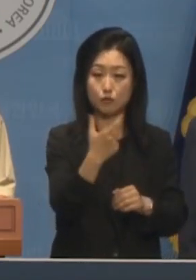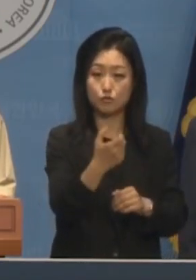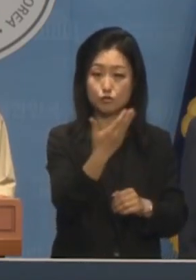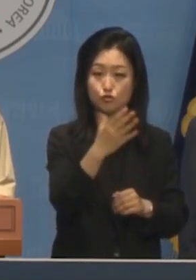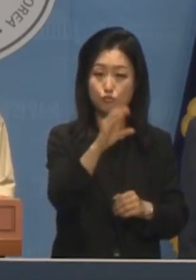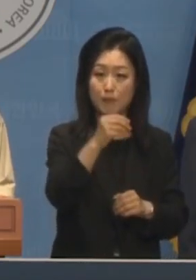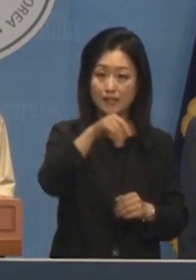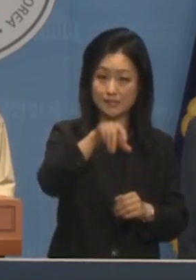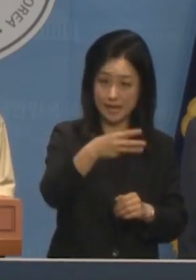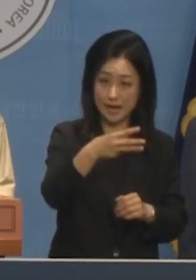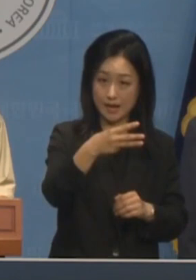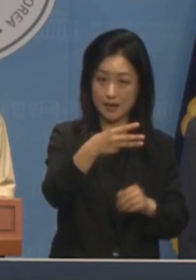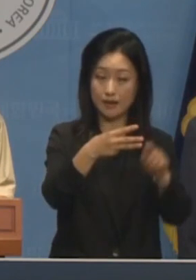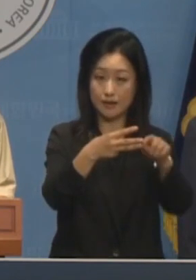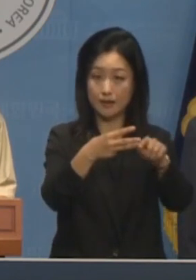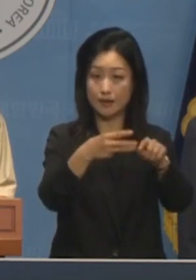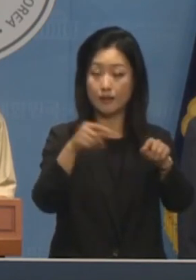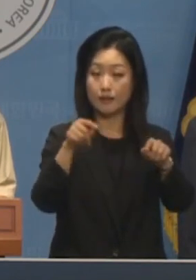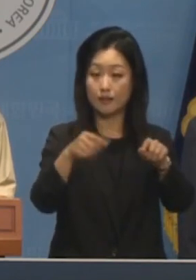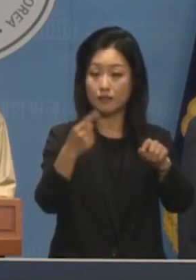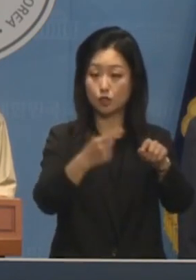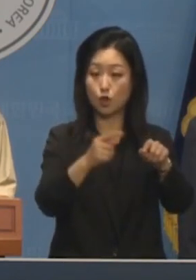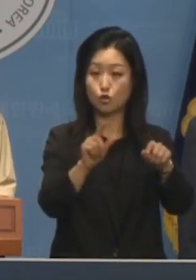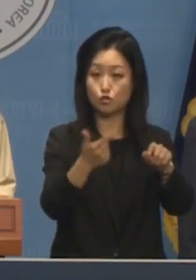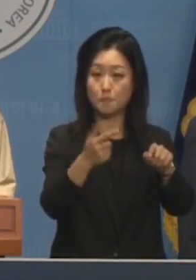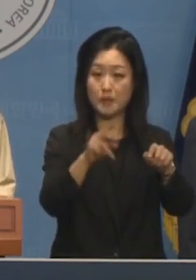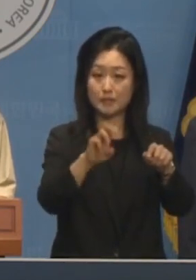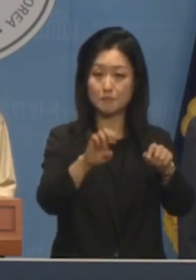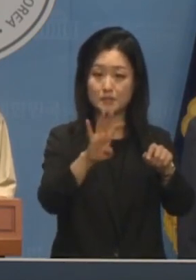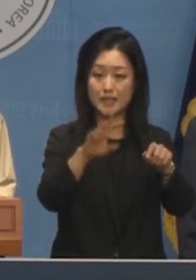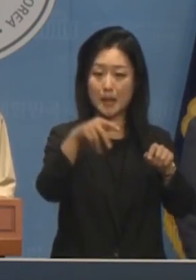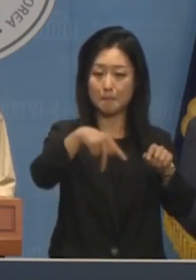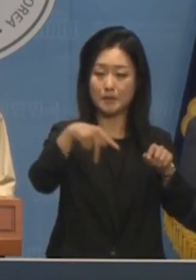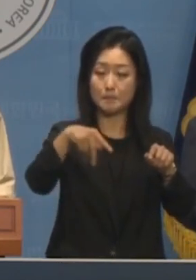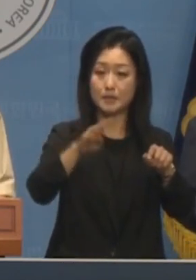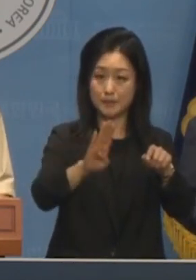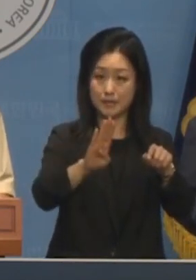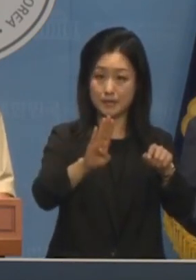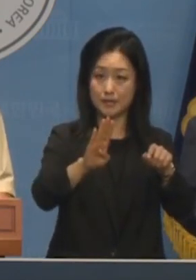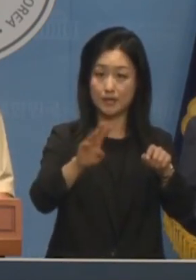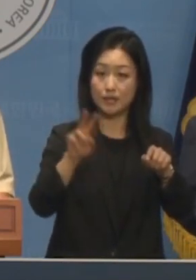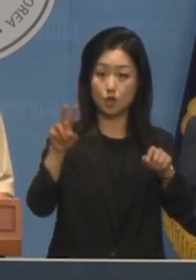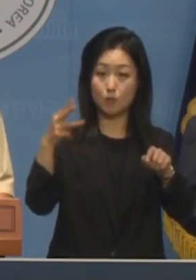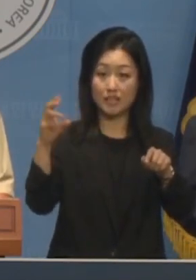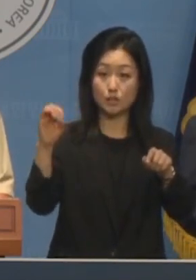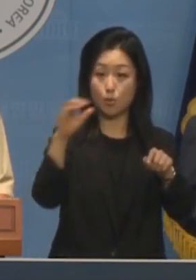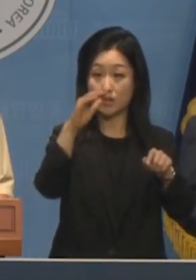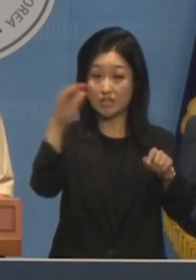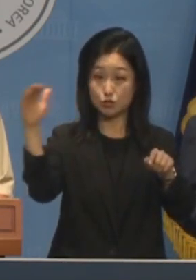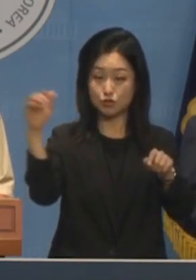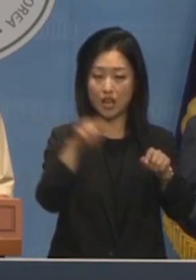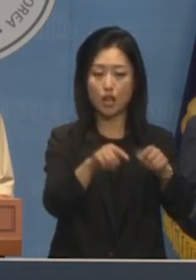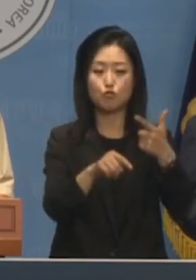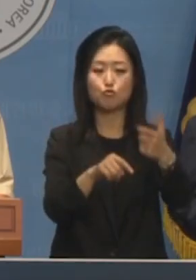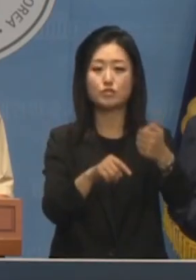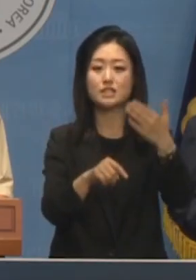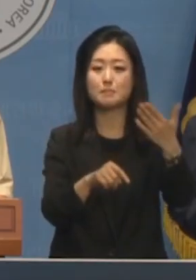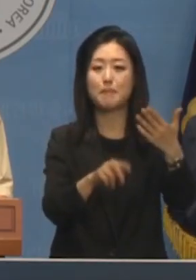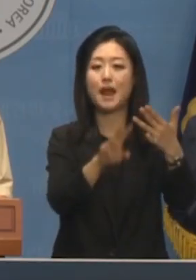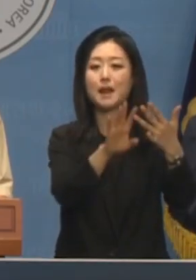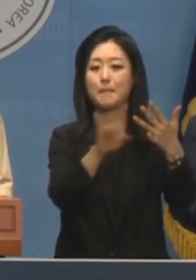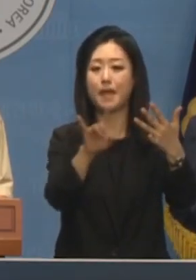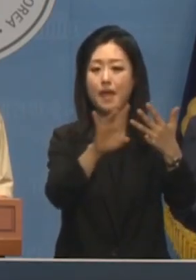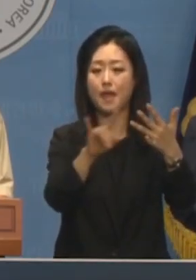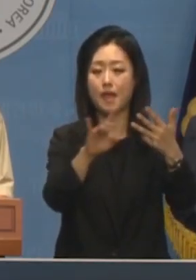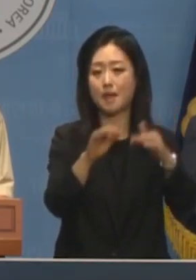셀, 마이크로시스틴 농도는 1634 ppb입니다. WHO 기준치의 68배 되는